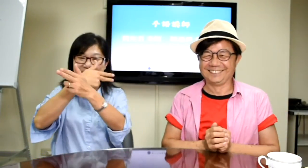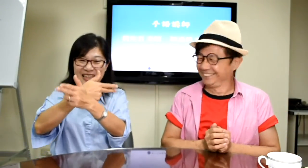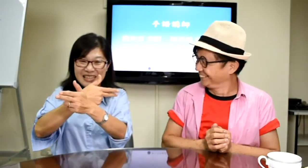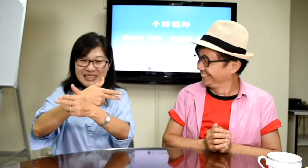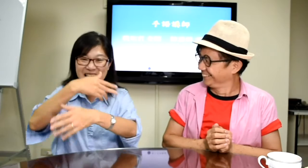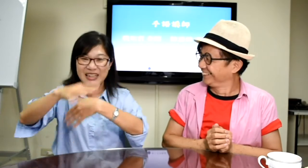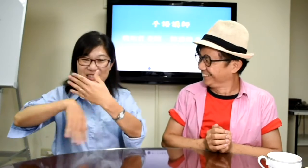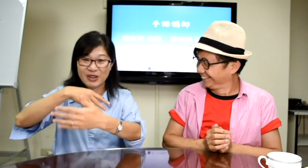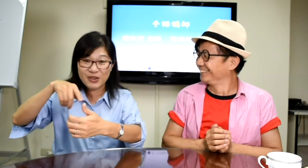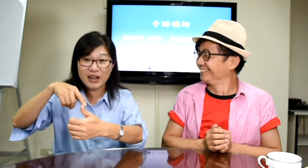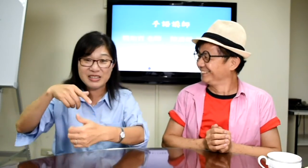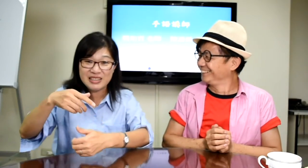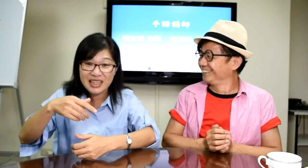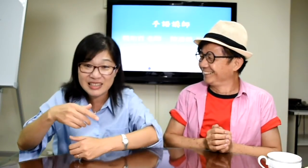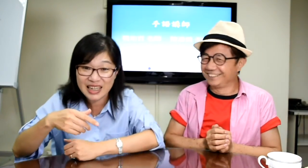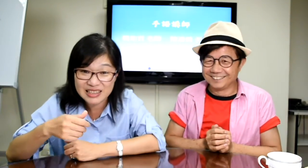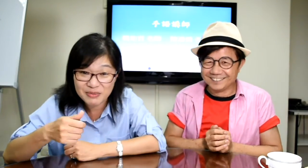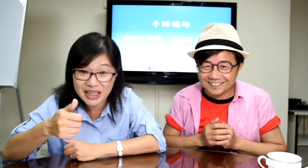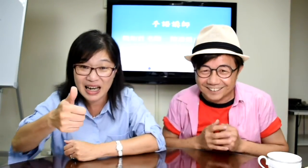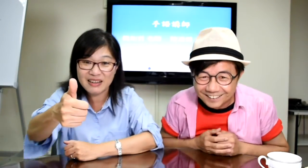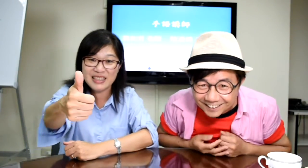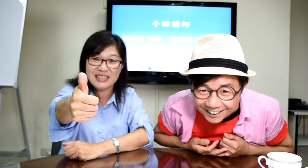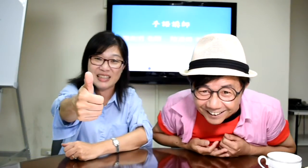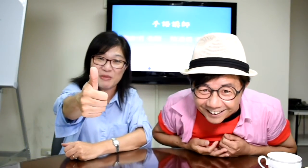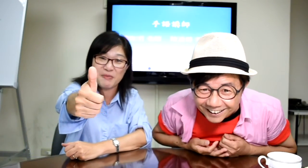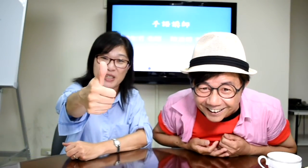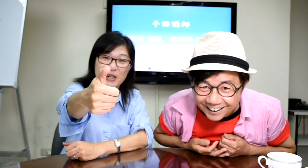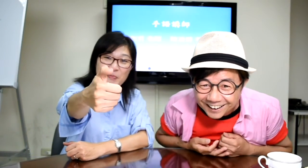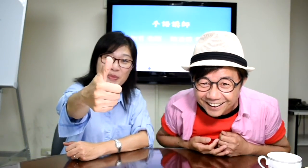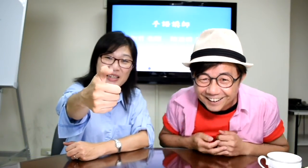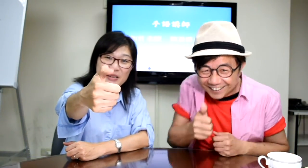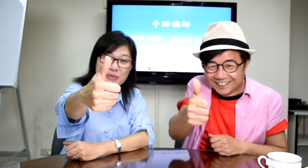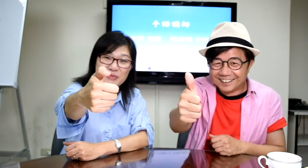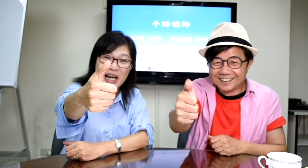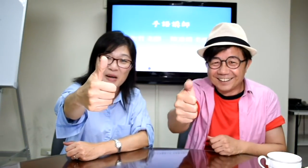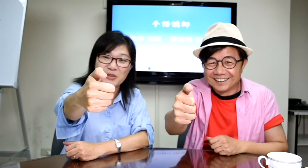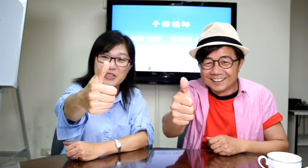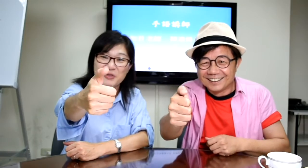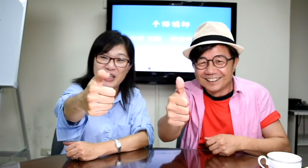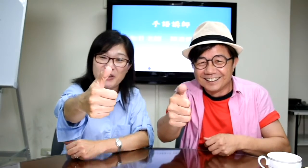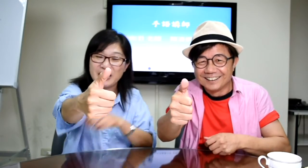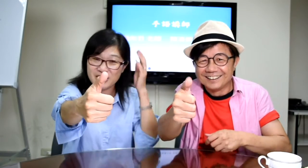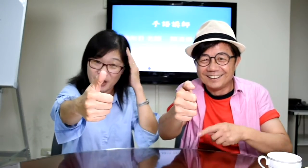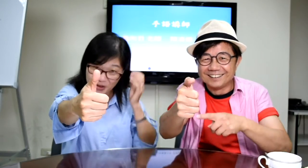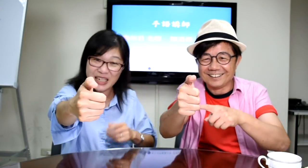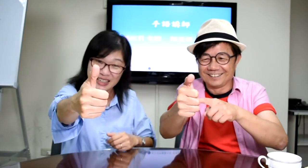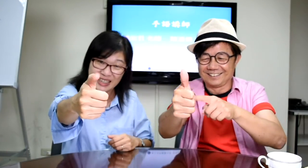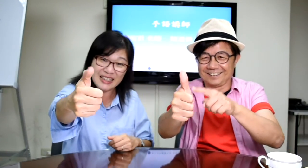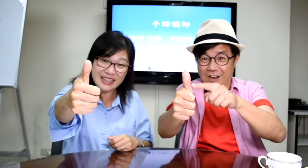线上手谢谢怎么样哦？谢谢怎么比？大拇指弯一弯就是头在点的意